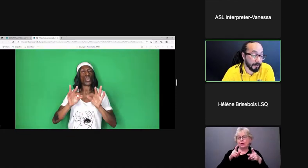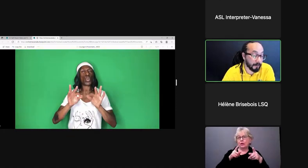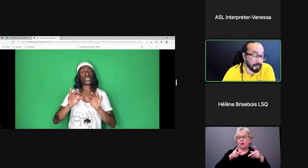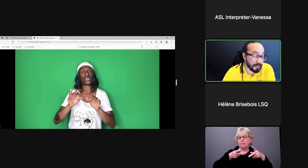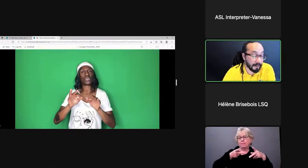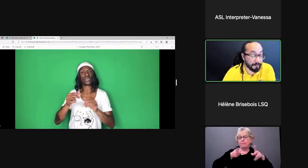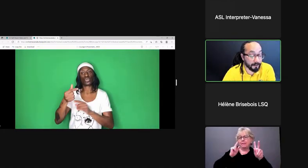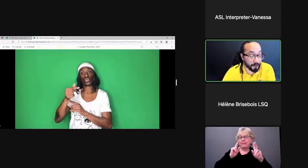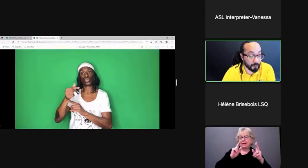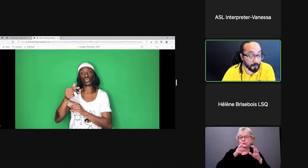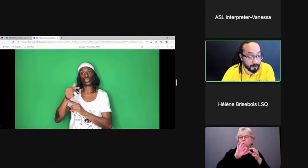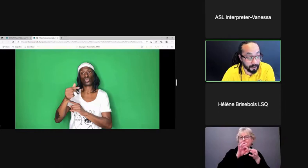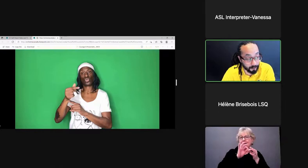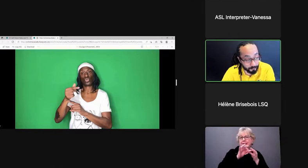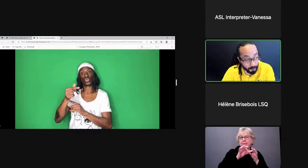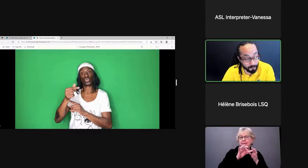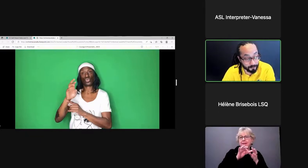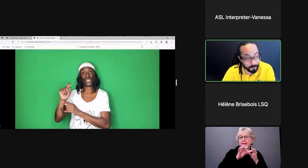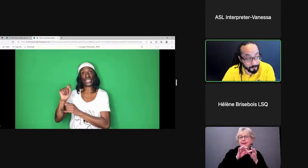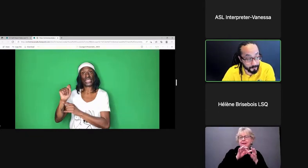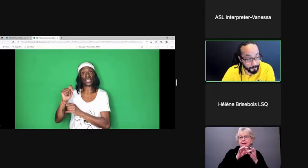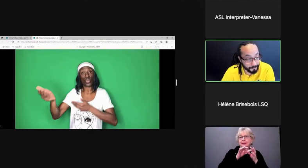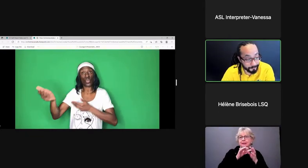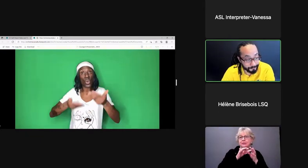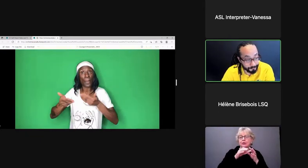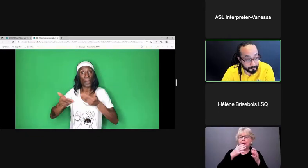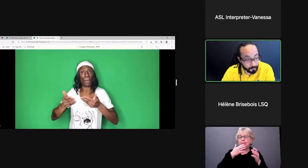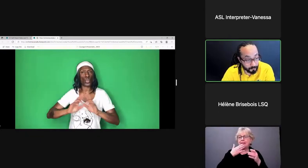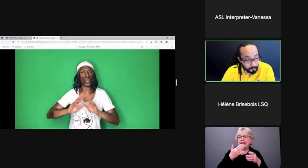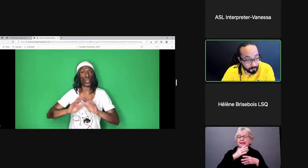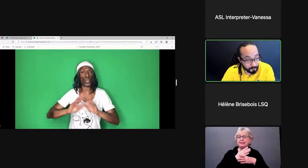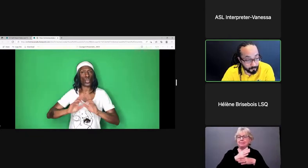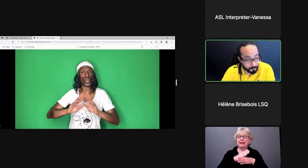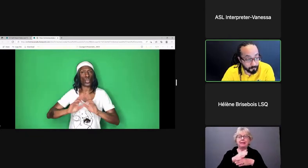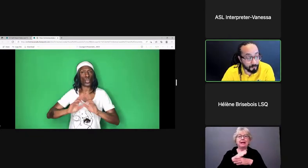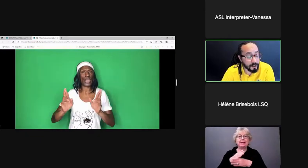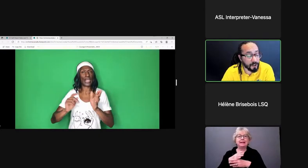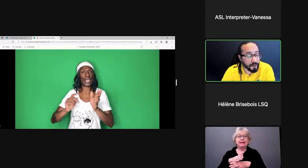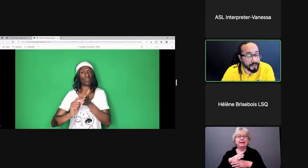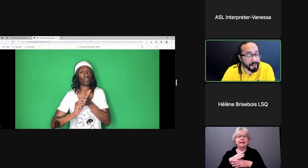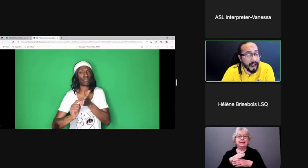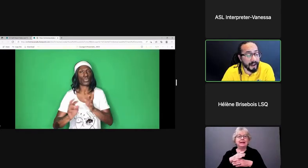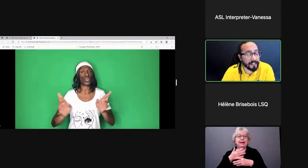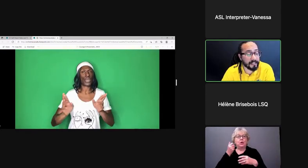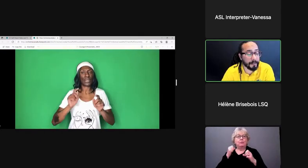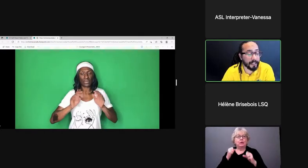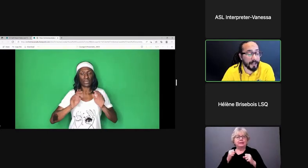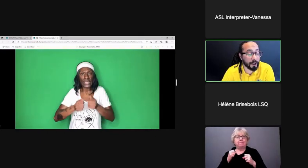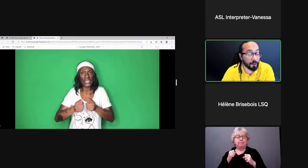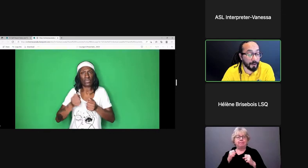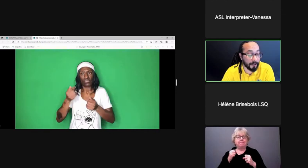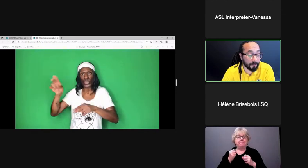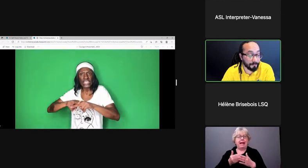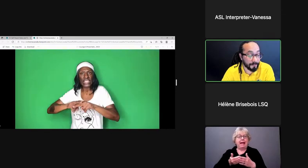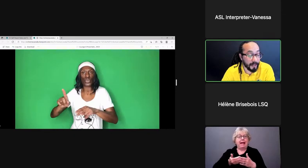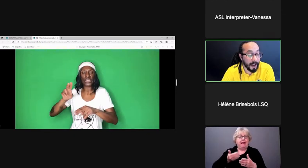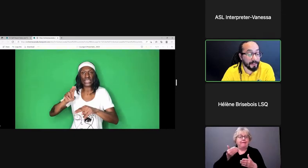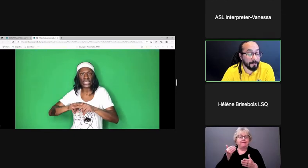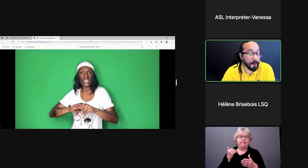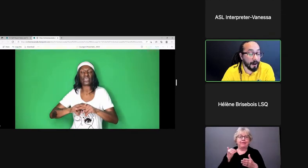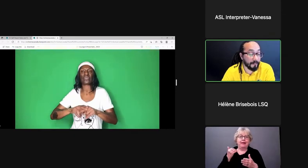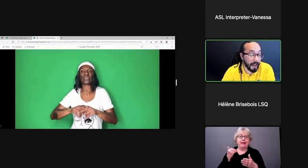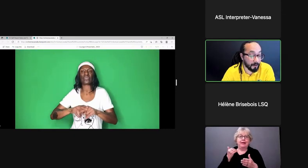'avoir la possibilité de se préparer de la meilleure manière possible, au préalable, en fonction